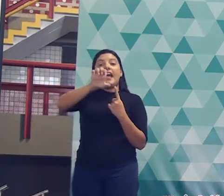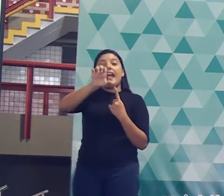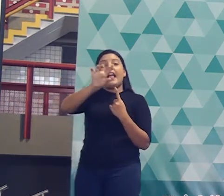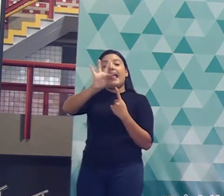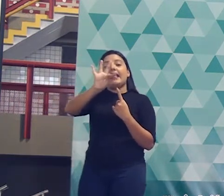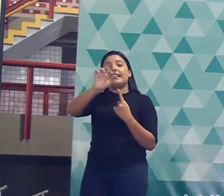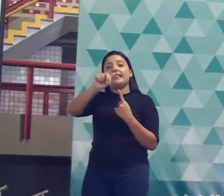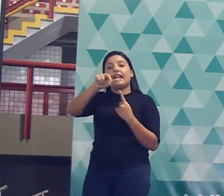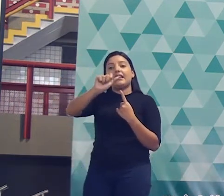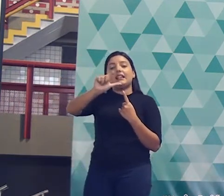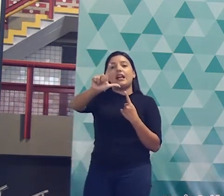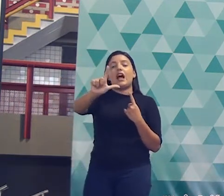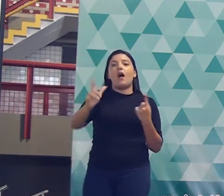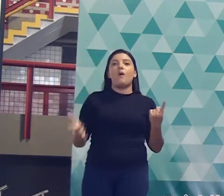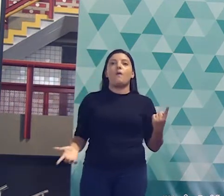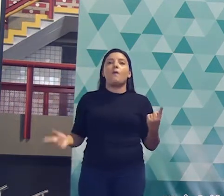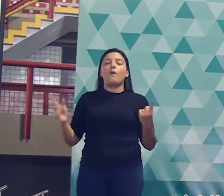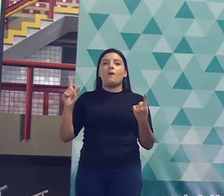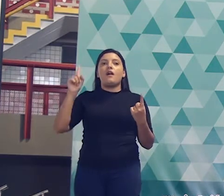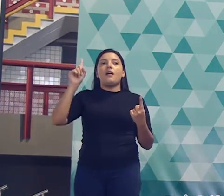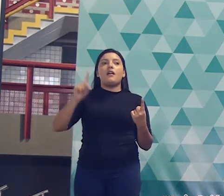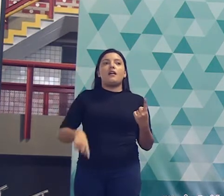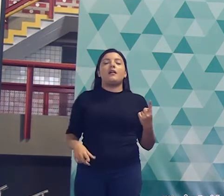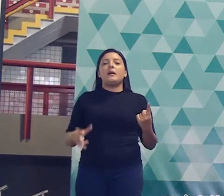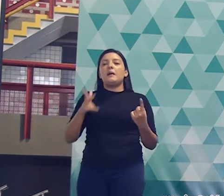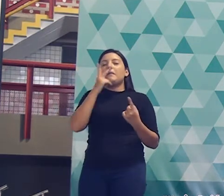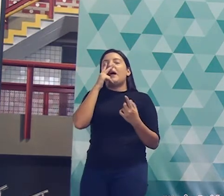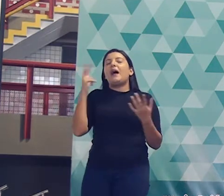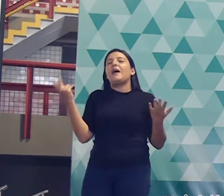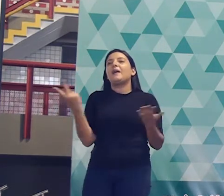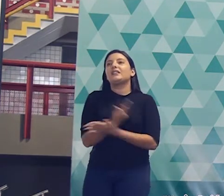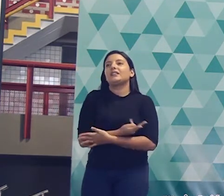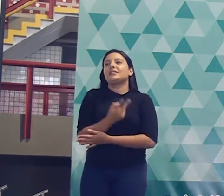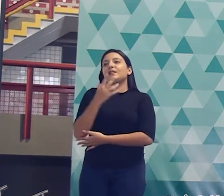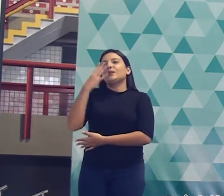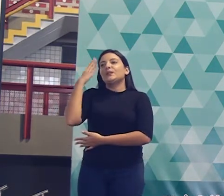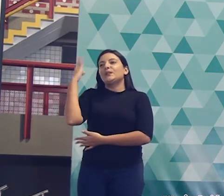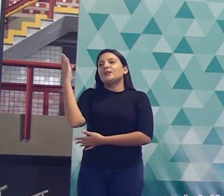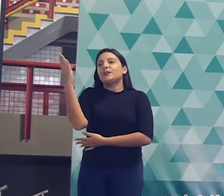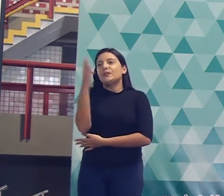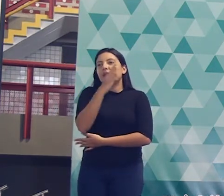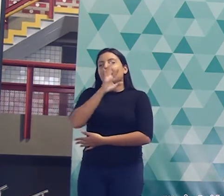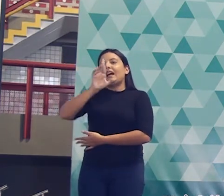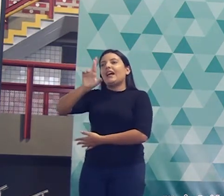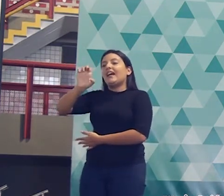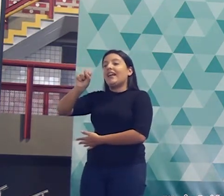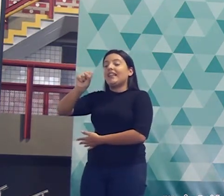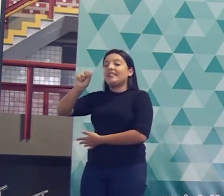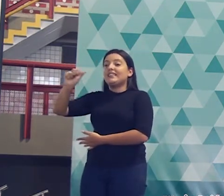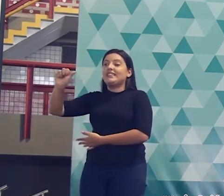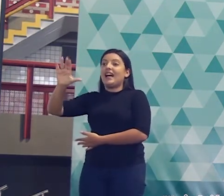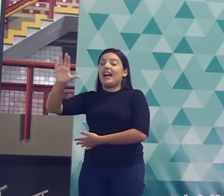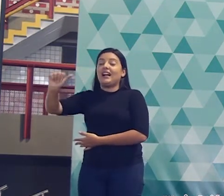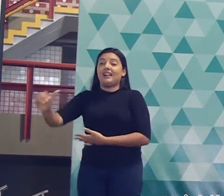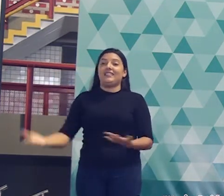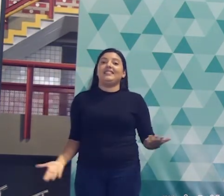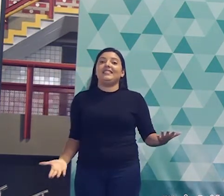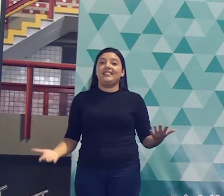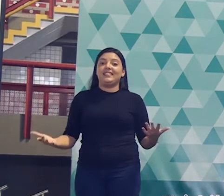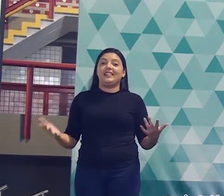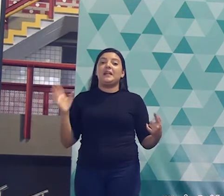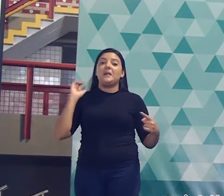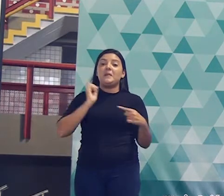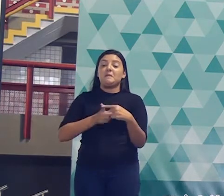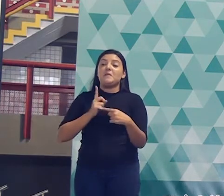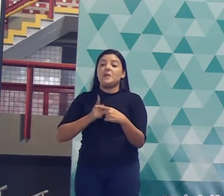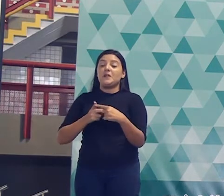que causa aquele negócio ruim, chamado de ressaca. A ressaca não é causada pelo etanol, e sim pela reação